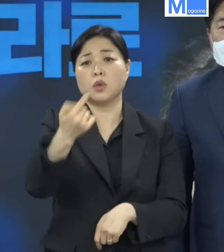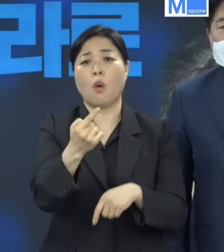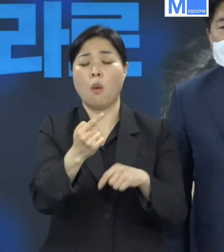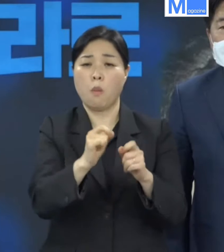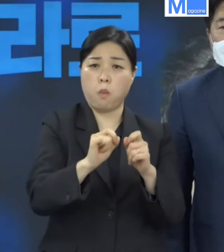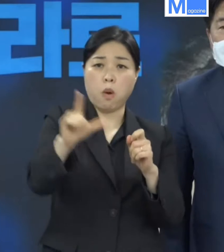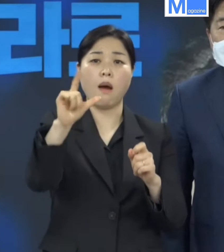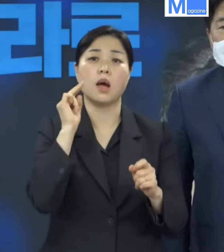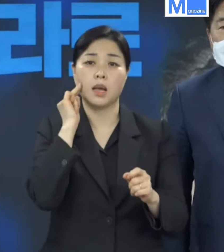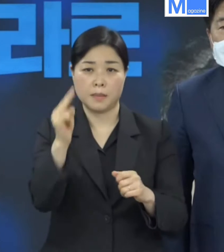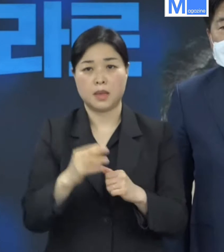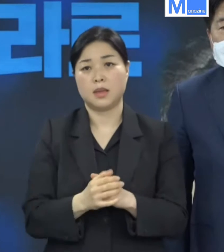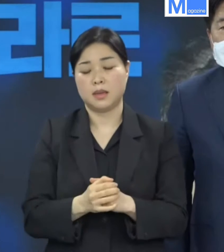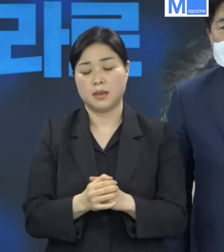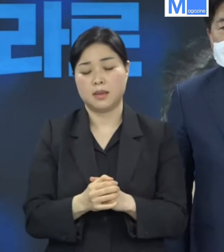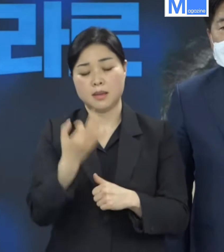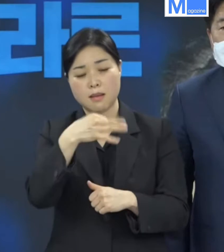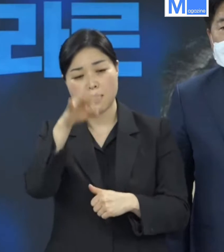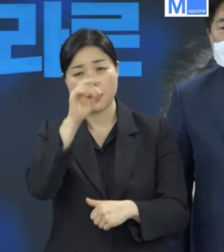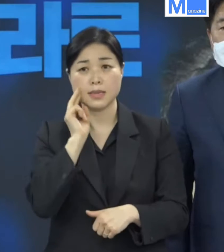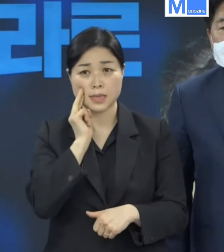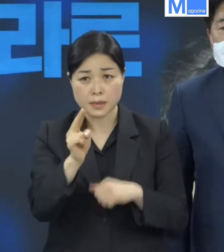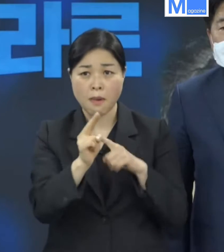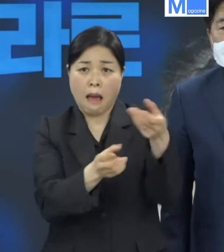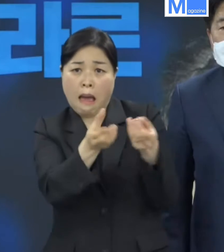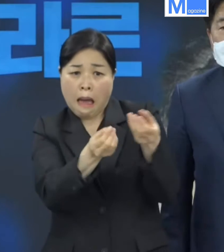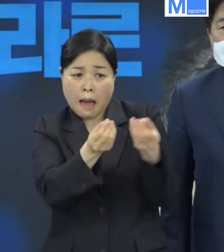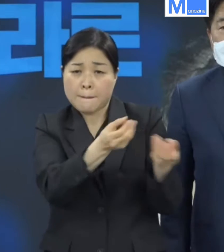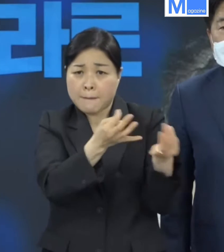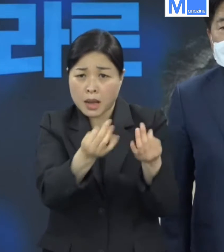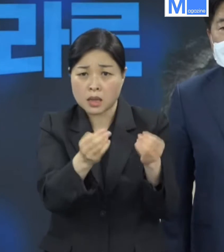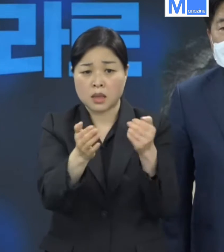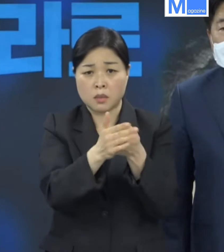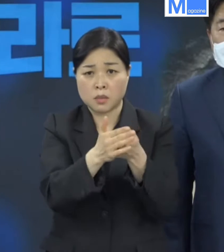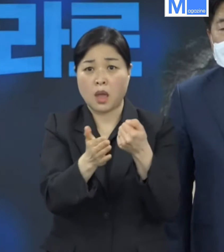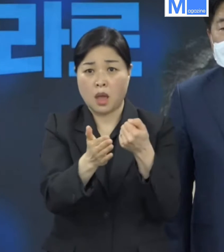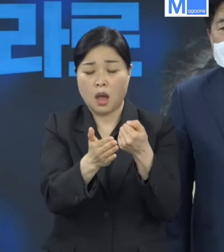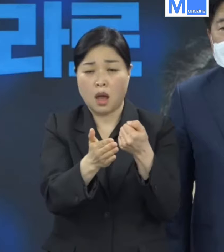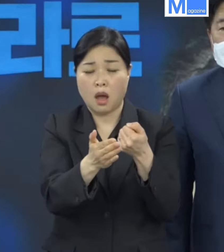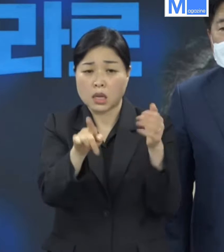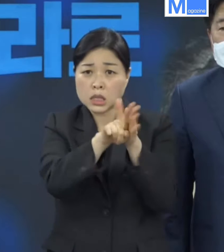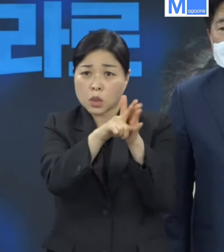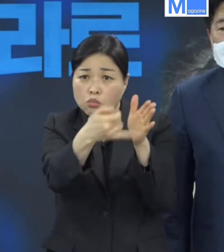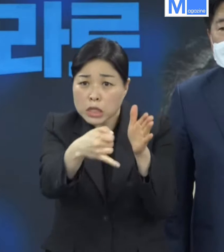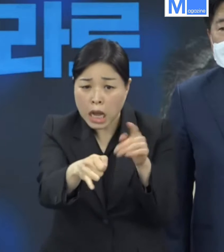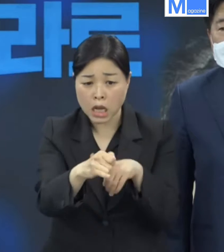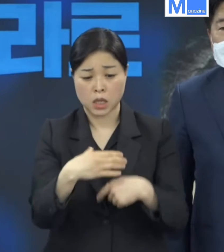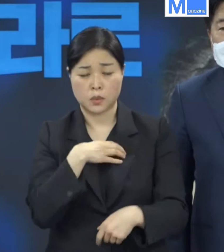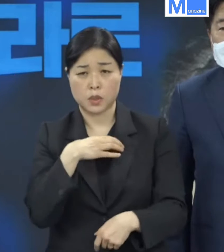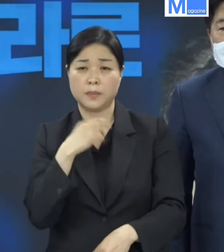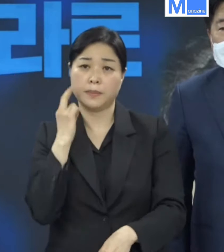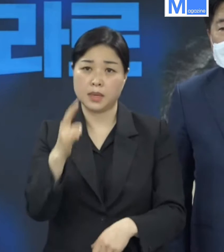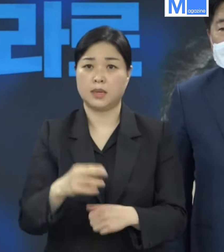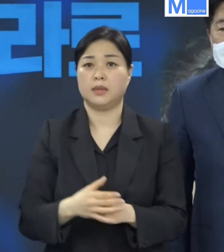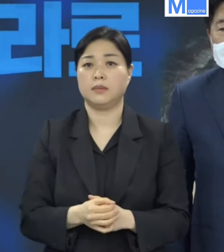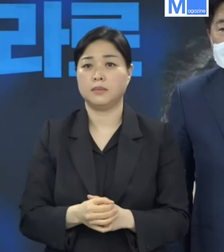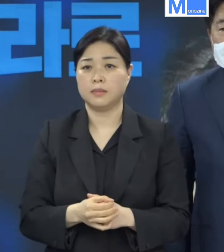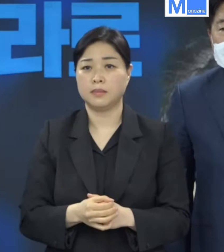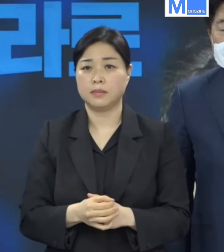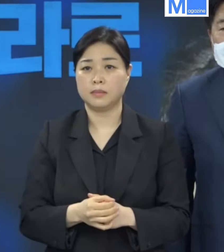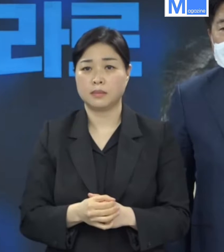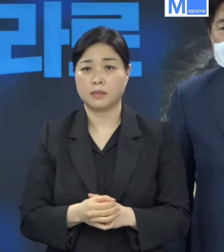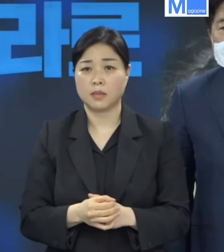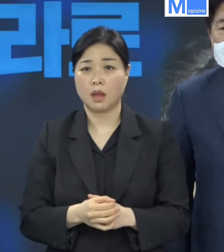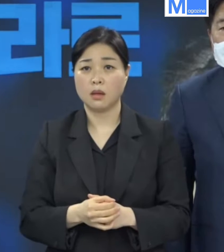합니다. 특히 고금리 대출이 급증해서 신용 위험이 극도로 커지고 있습니다.